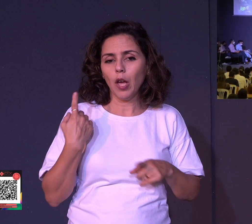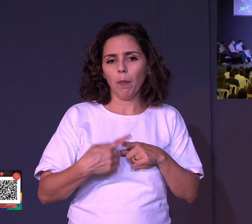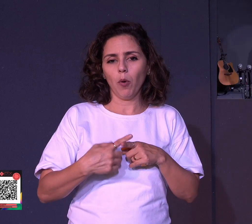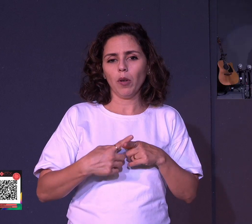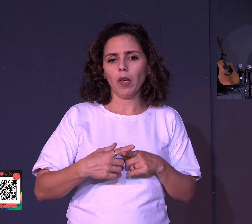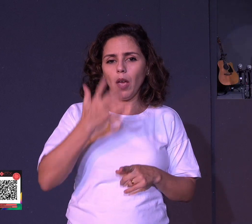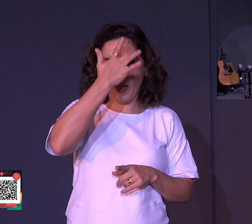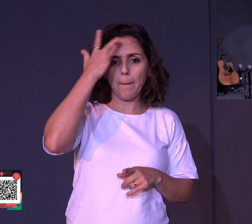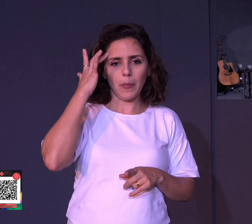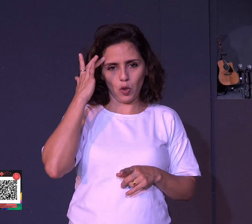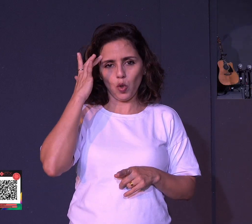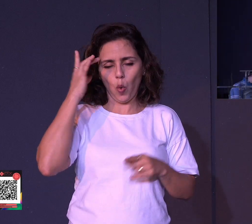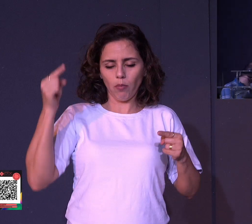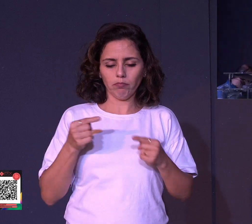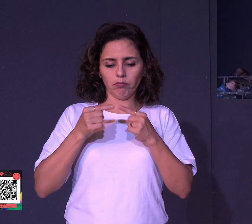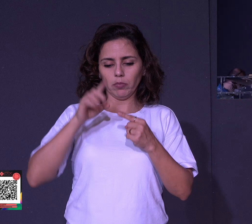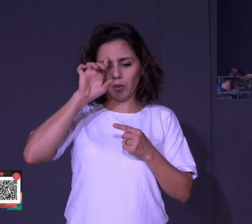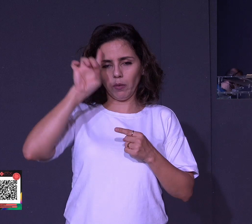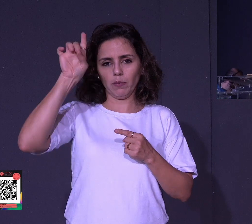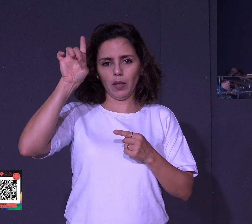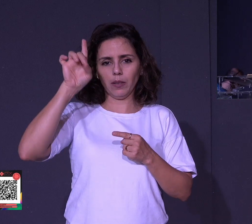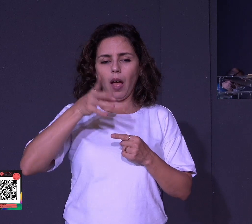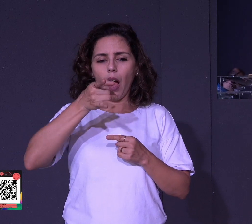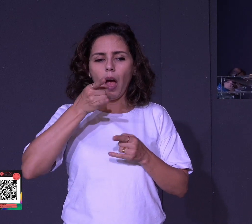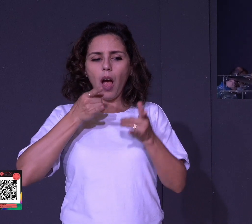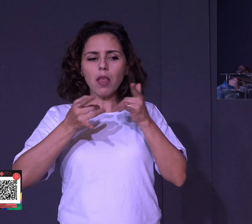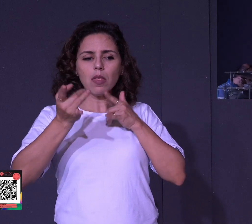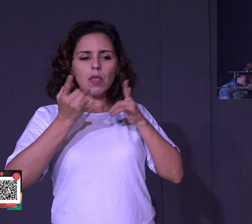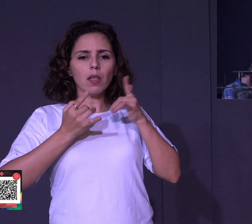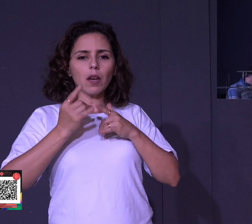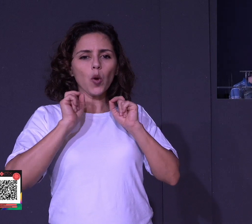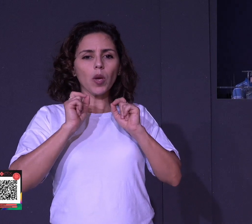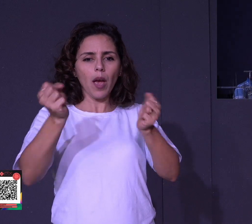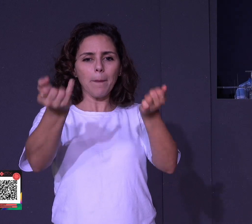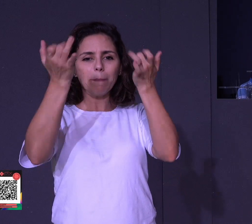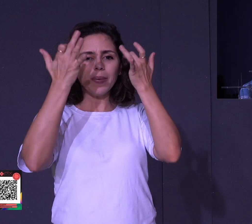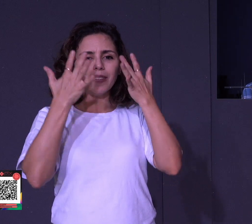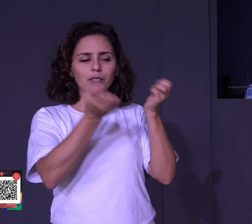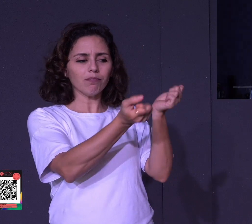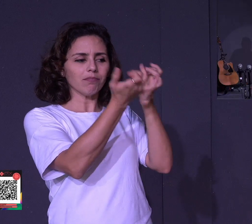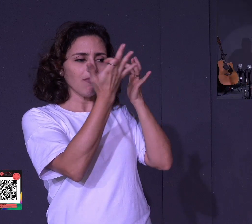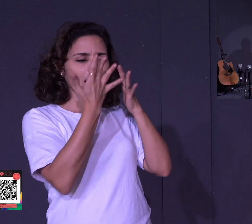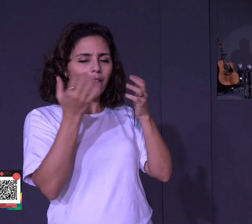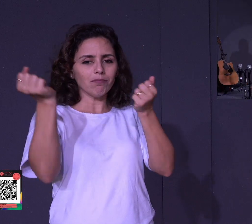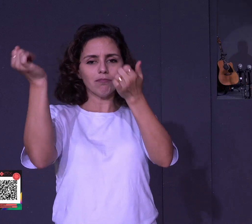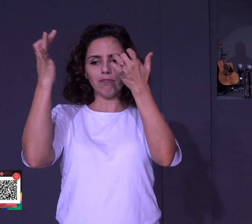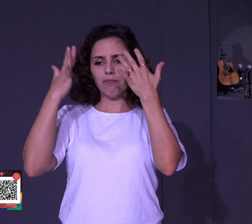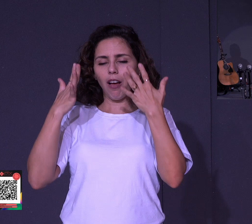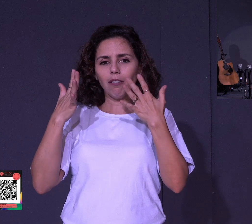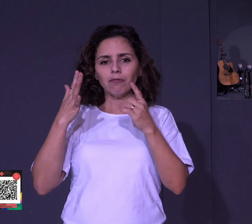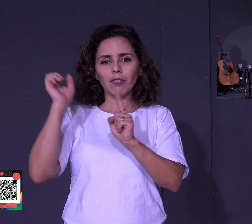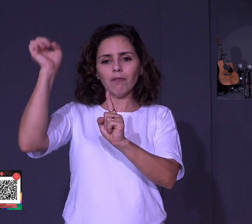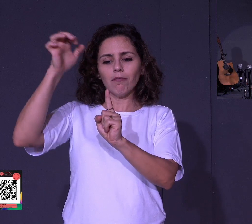ele atrai a bênção. Ela atrai a bênção. É assim que tem que ser a minha e a sua vida, irmão. Sabe por quê? Porque dessa forma, a minha e a sua vida se